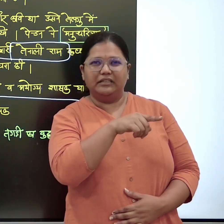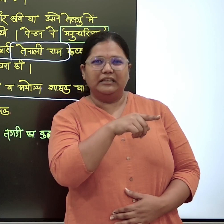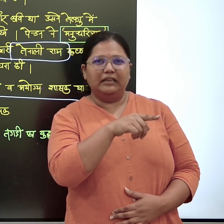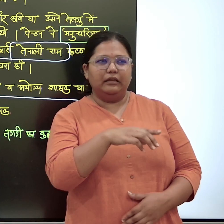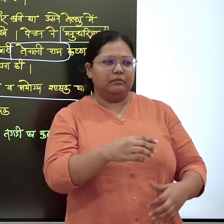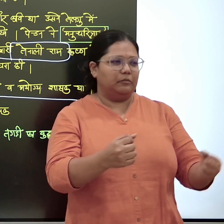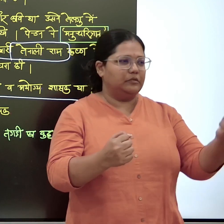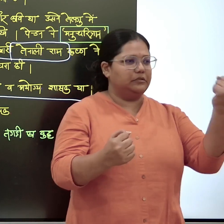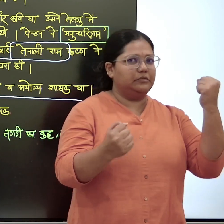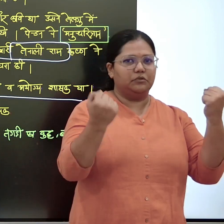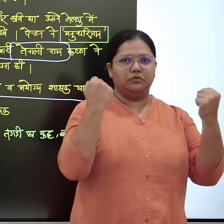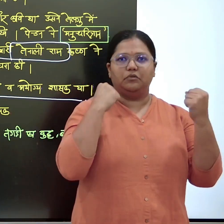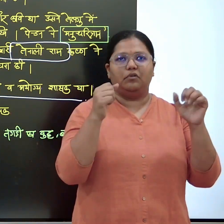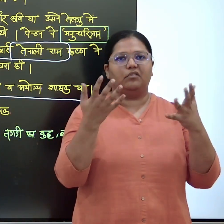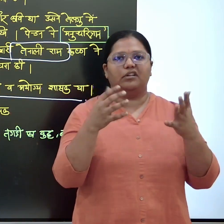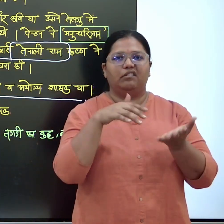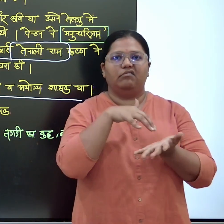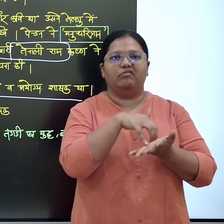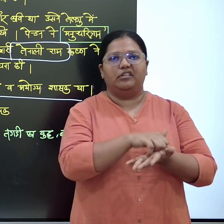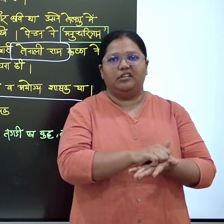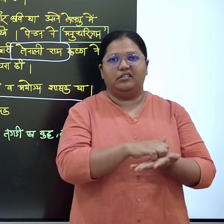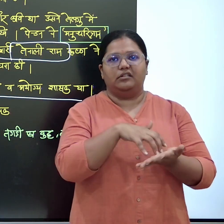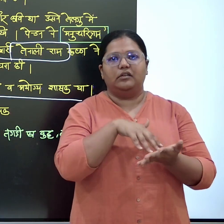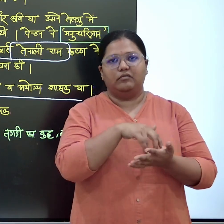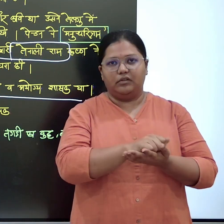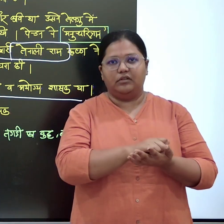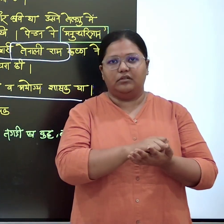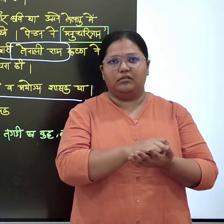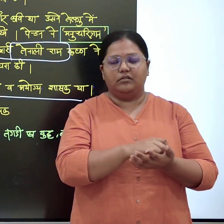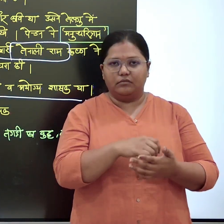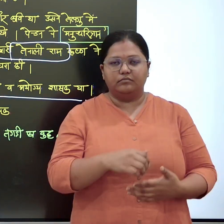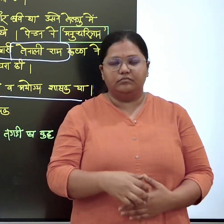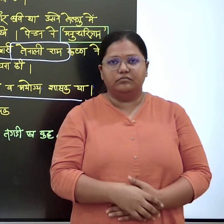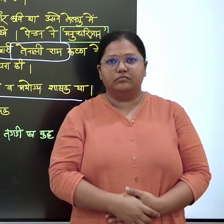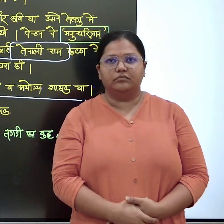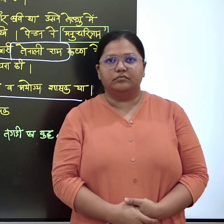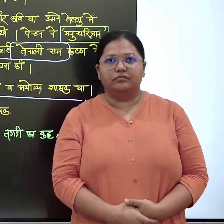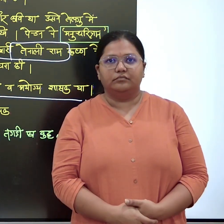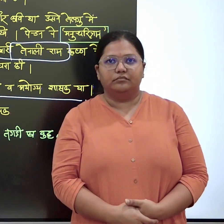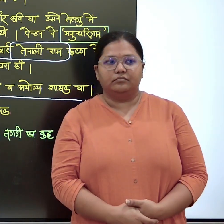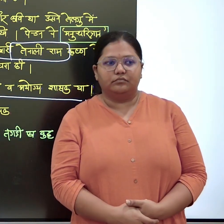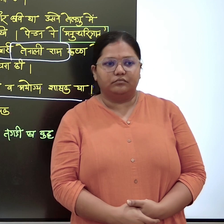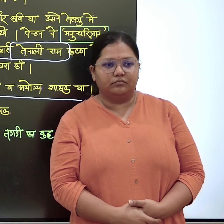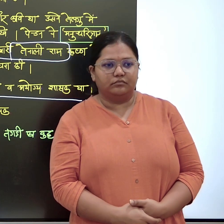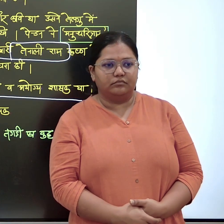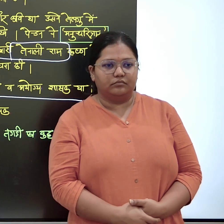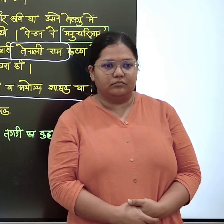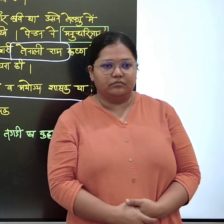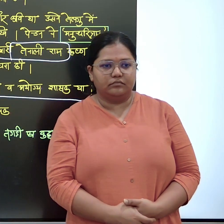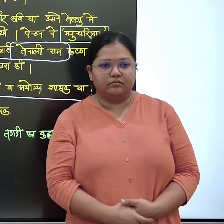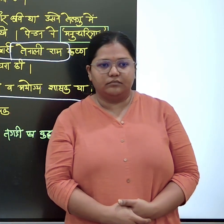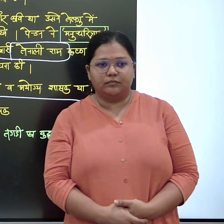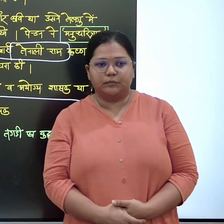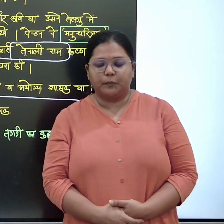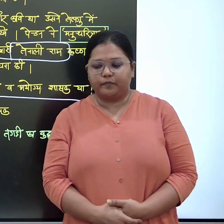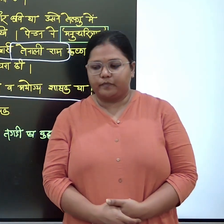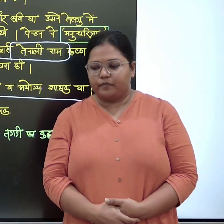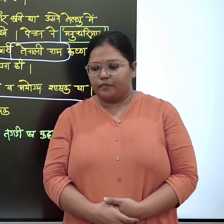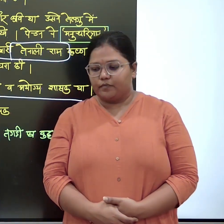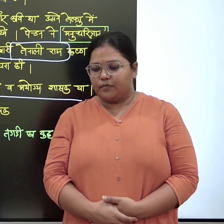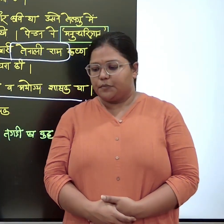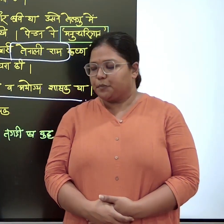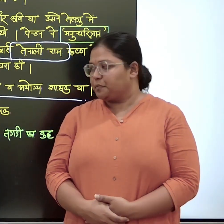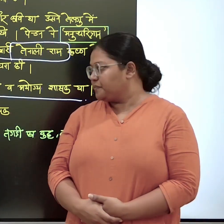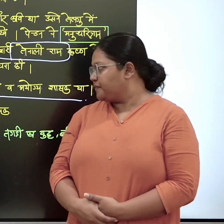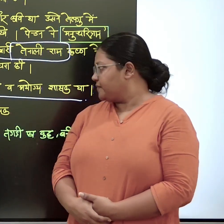दुर्बल एवं अयोग्य शासक था, ठीक, दुर्बल एवं अयोग्य शासक था तीसरा, ठीक, कौन,